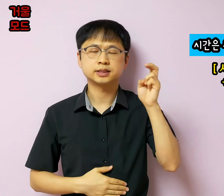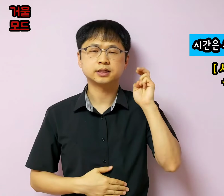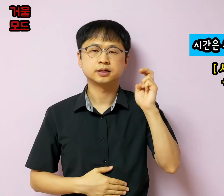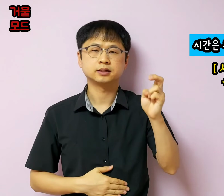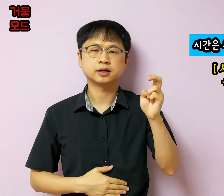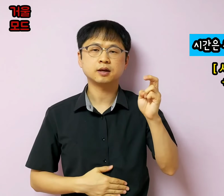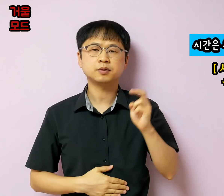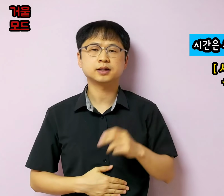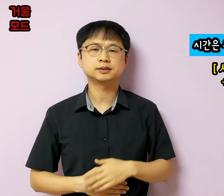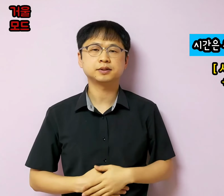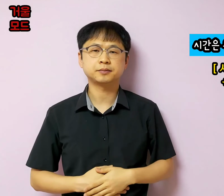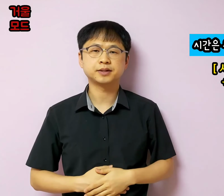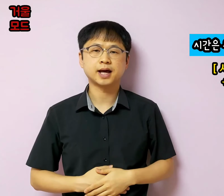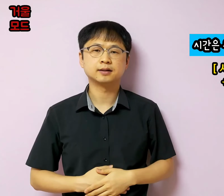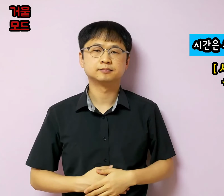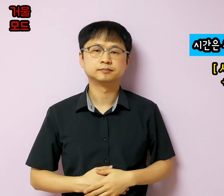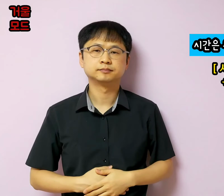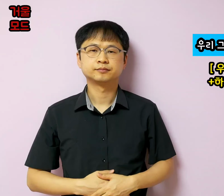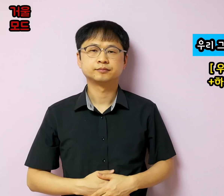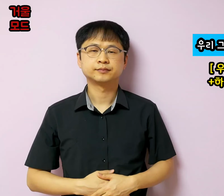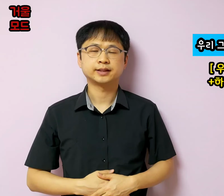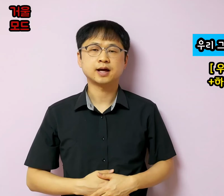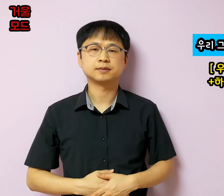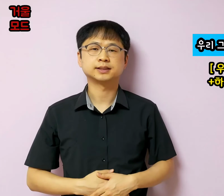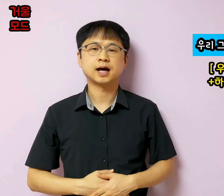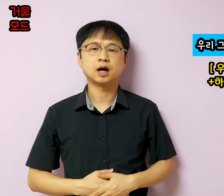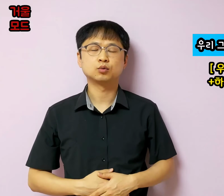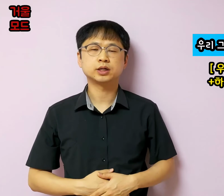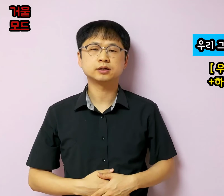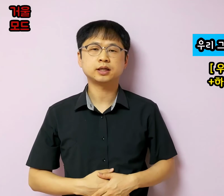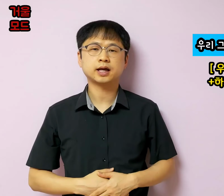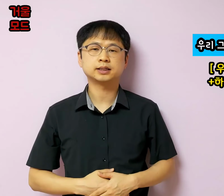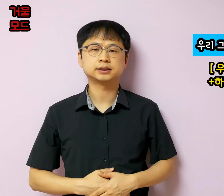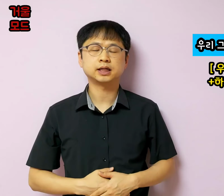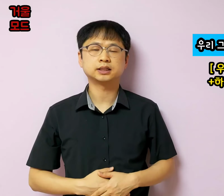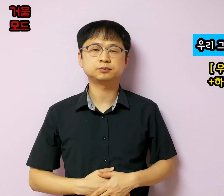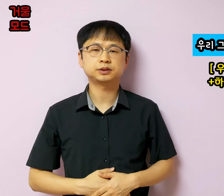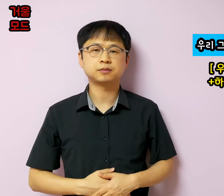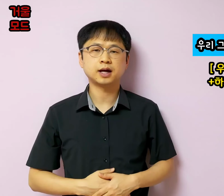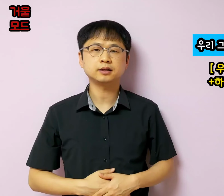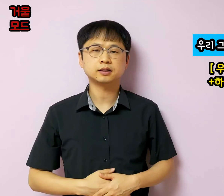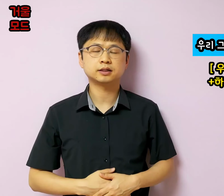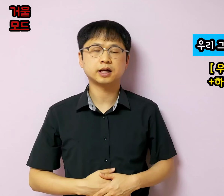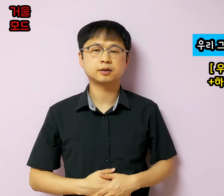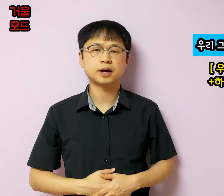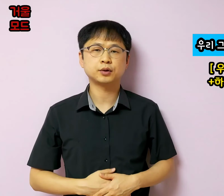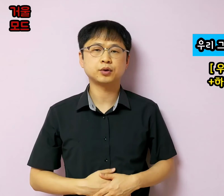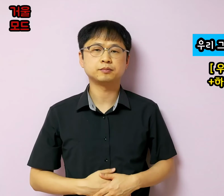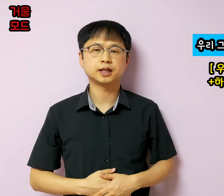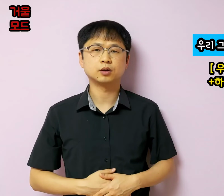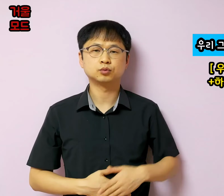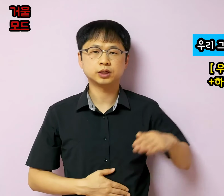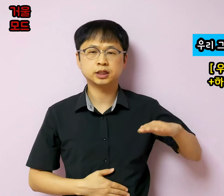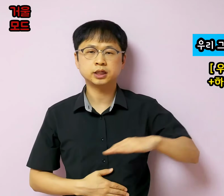해주겠지 이렇게 표현하시면 됩니다. 네, 다음 가사. 우리 그때까지 아쉽지만 기다려봐요입니다.